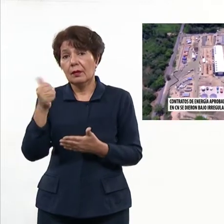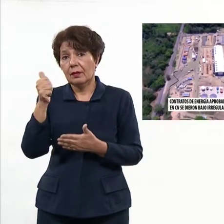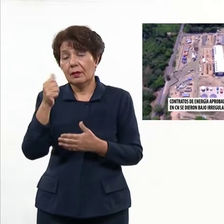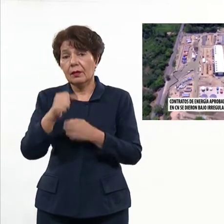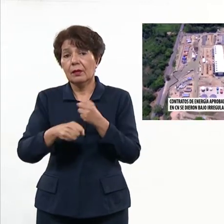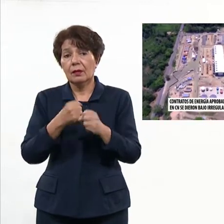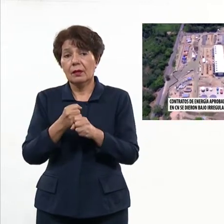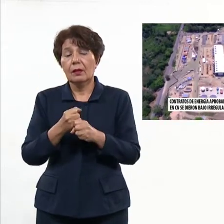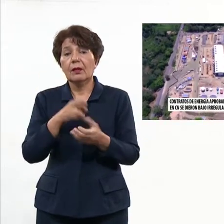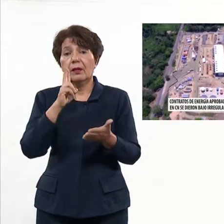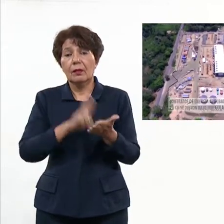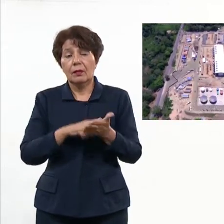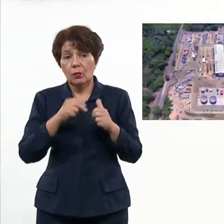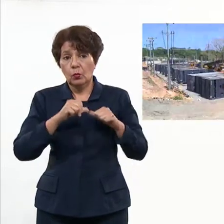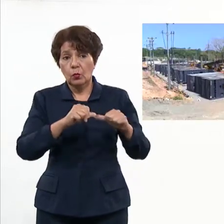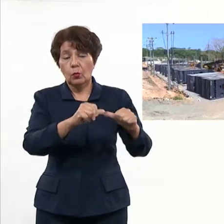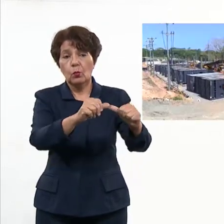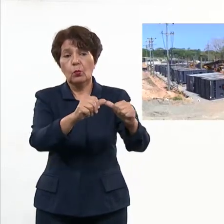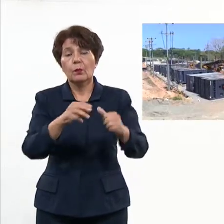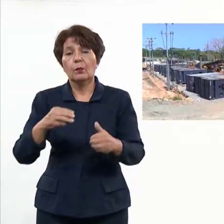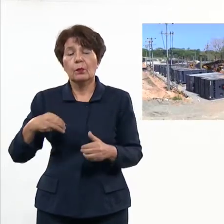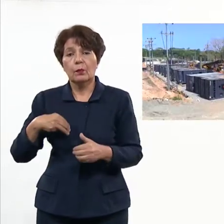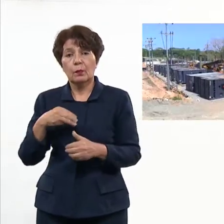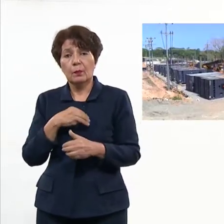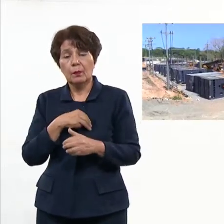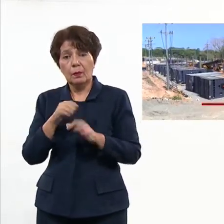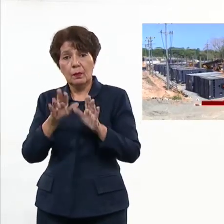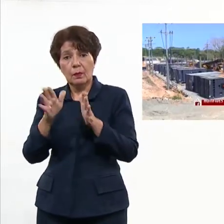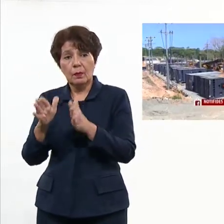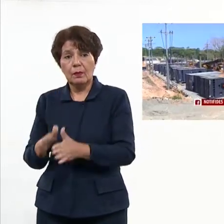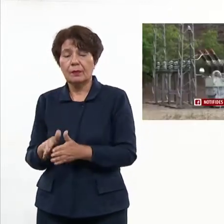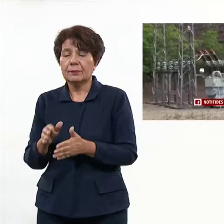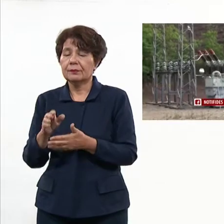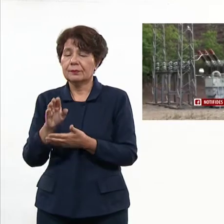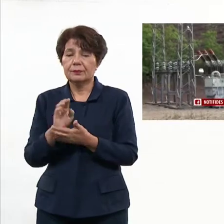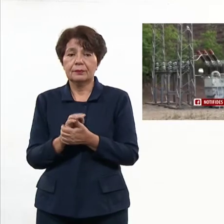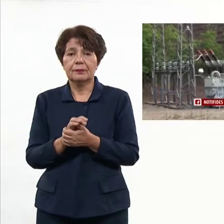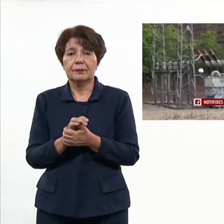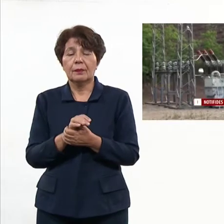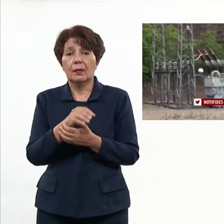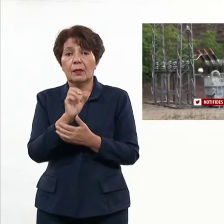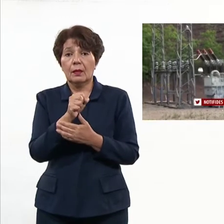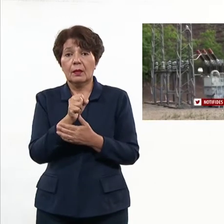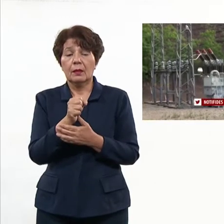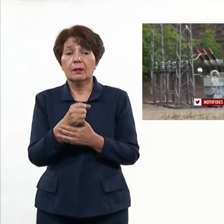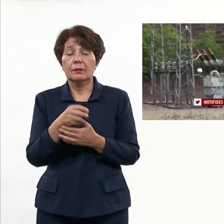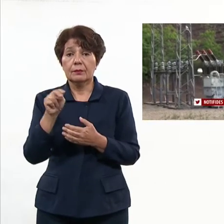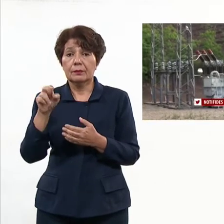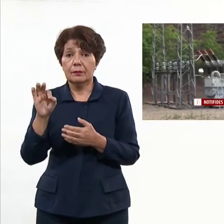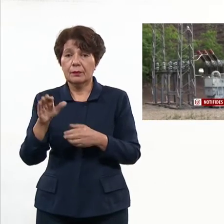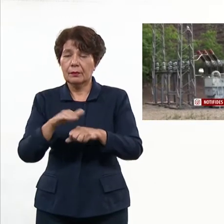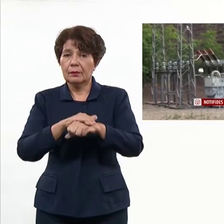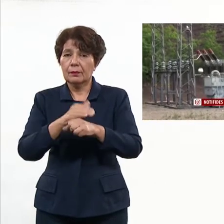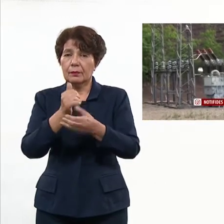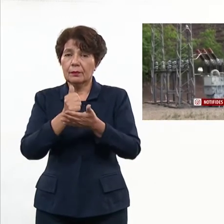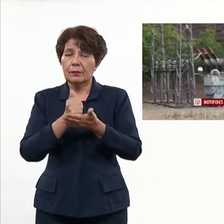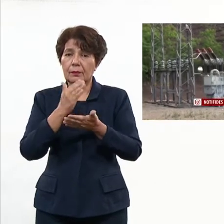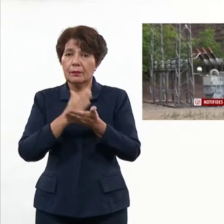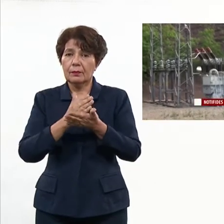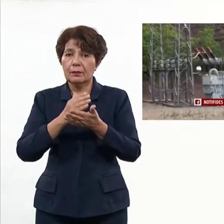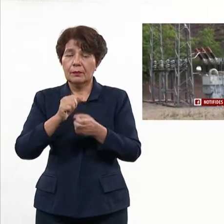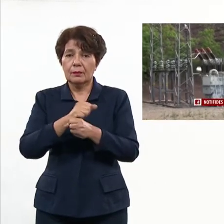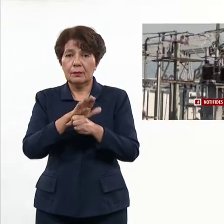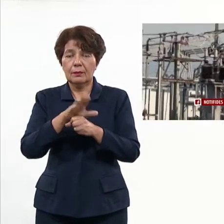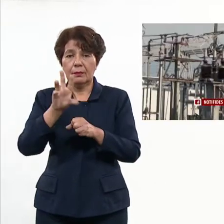contrato señalado por el secretario del congreso nacional tomás zambrano desde suyapa medios y notifíquese invitamos a que juntos erradiquemos